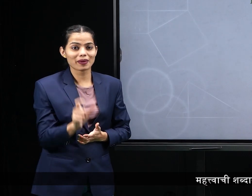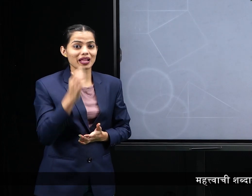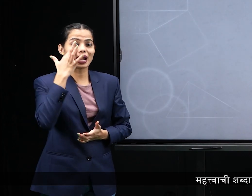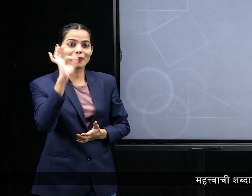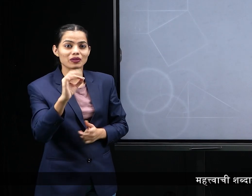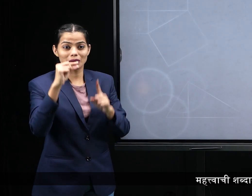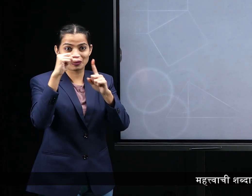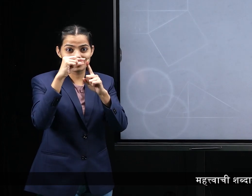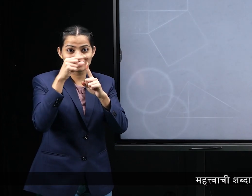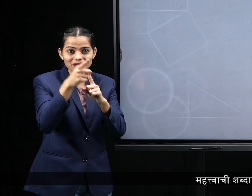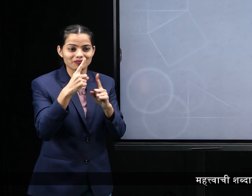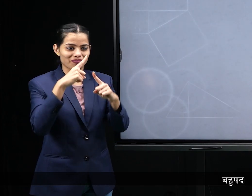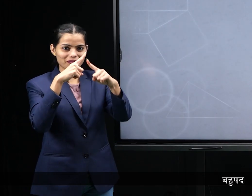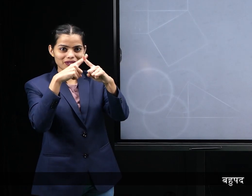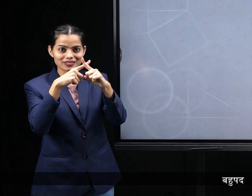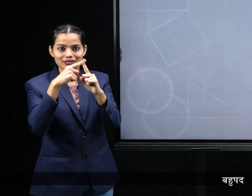महत्त्वाची शब्दावली. बहुपद,